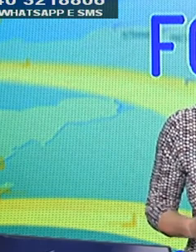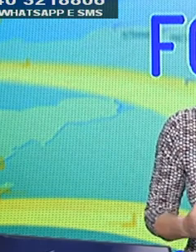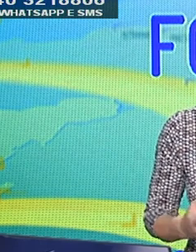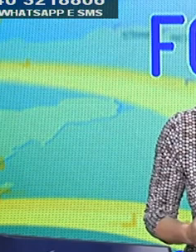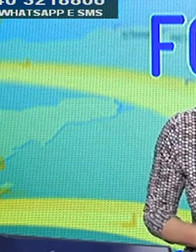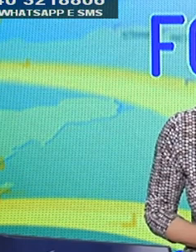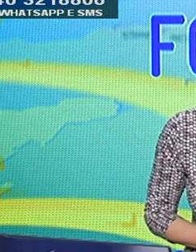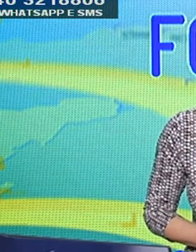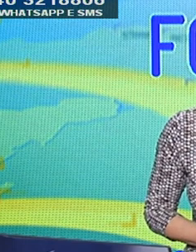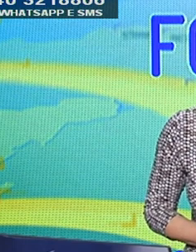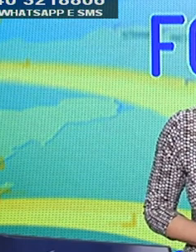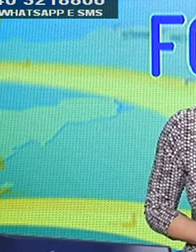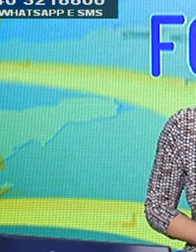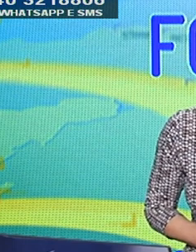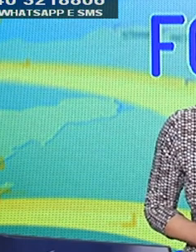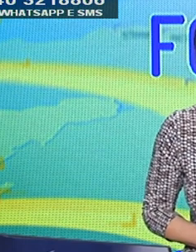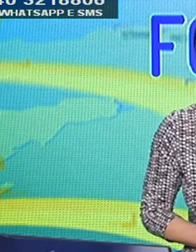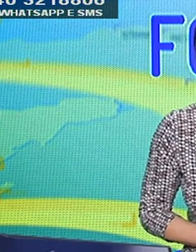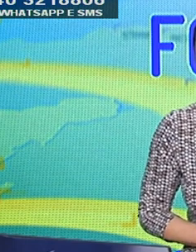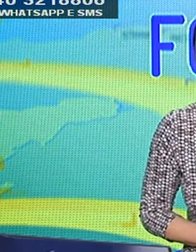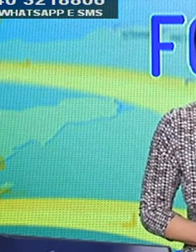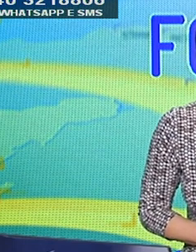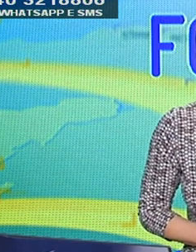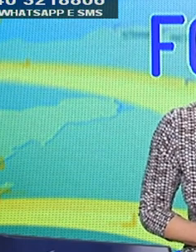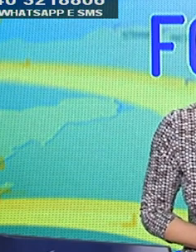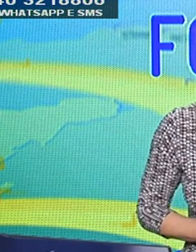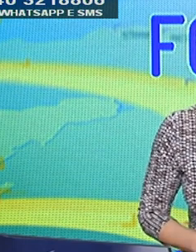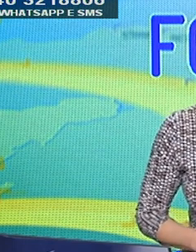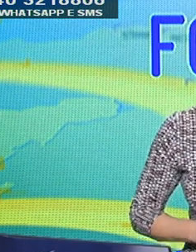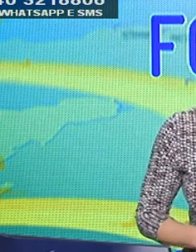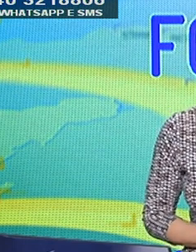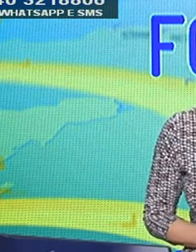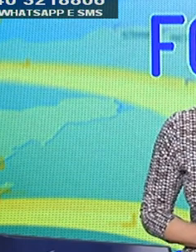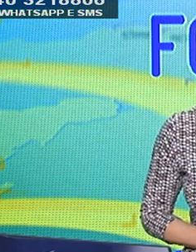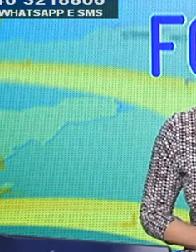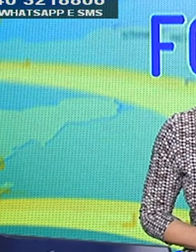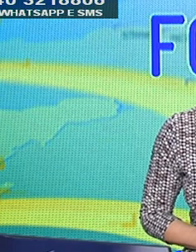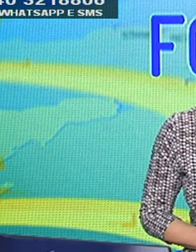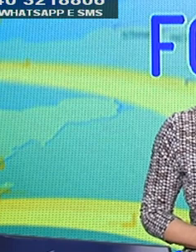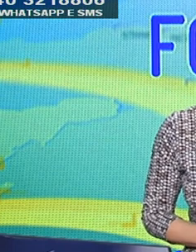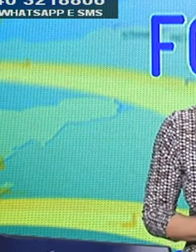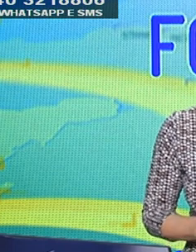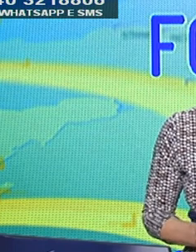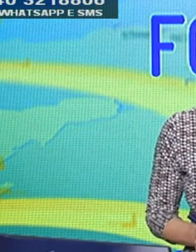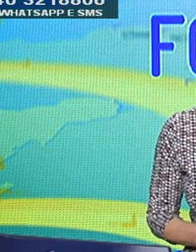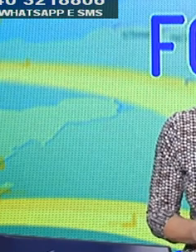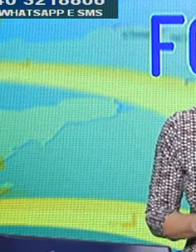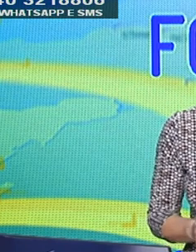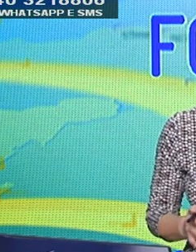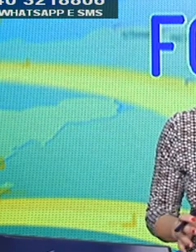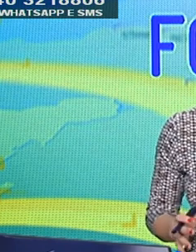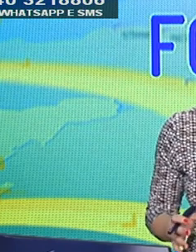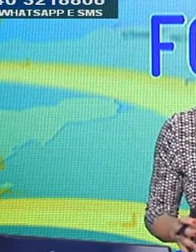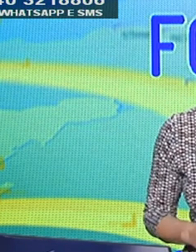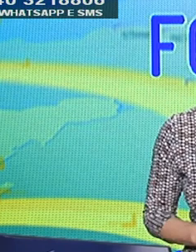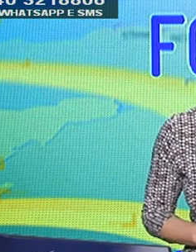un ostacolo importante per i ragazzi che affrontano la prima vera grande prova della loro vita. Ma intanto continuiamo